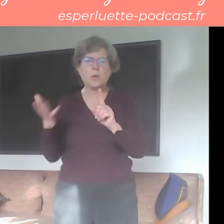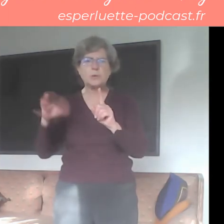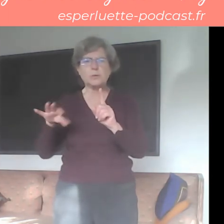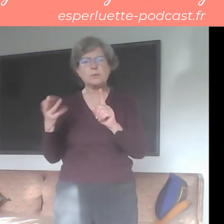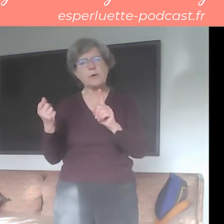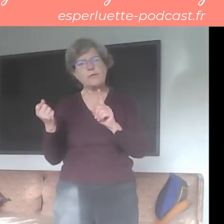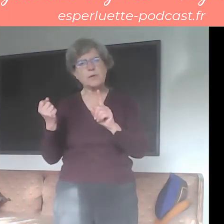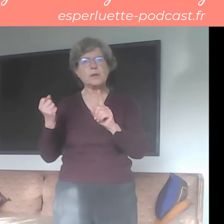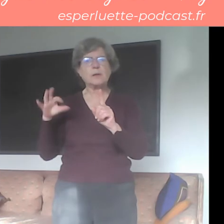vous arrivez